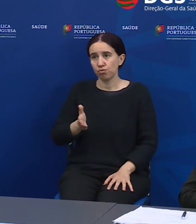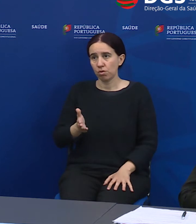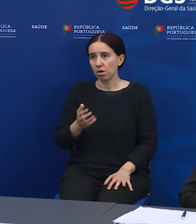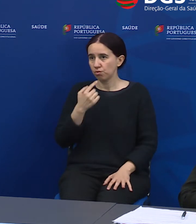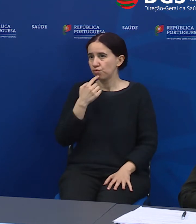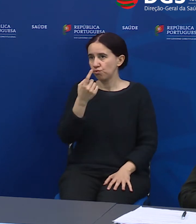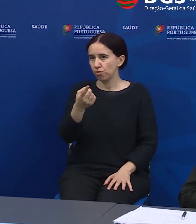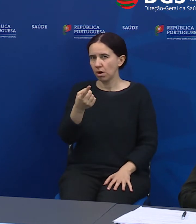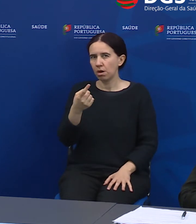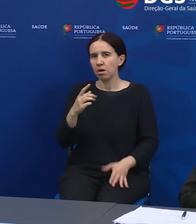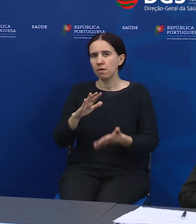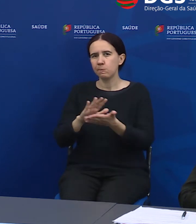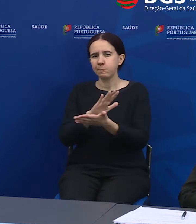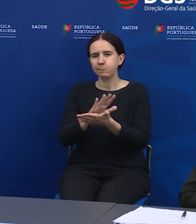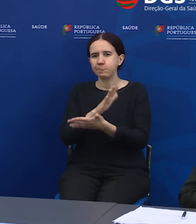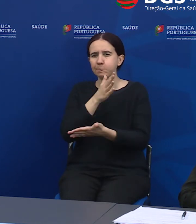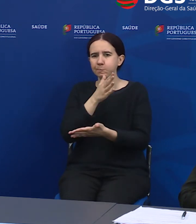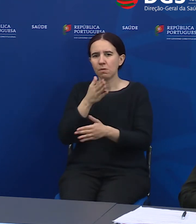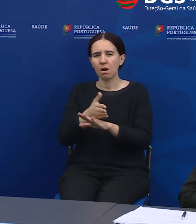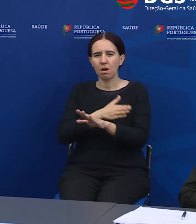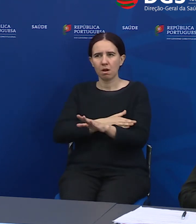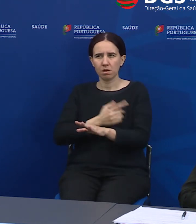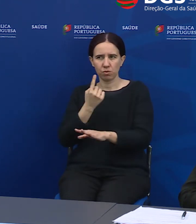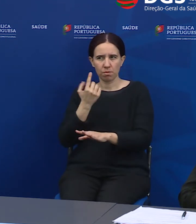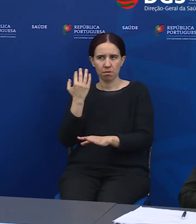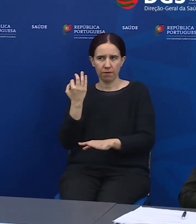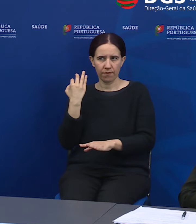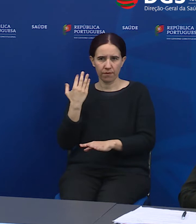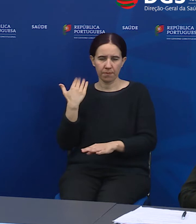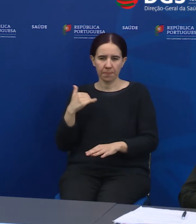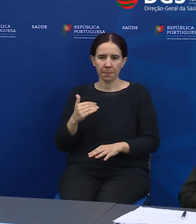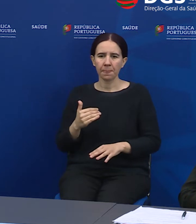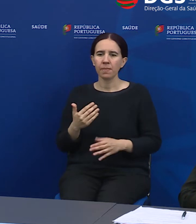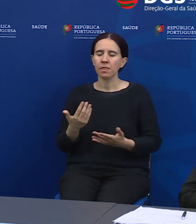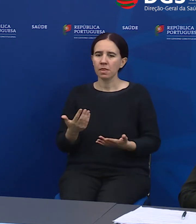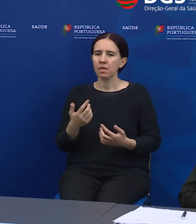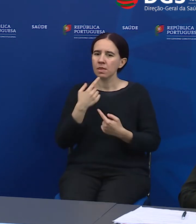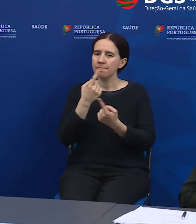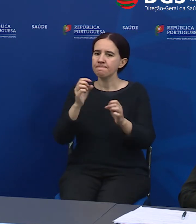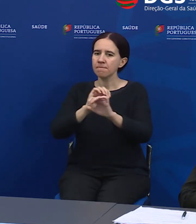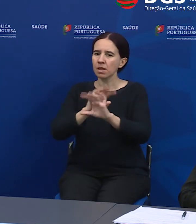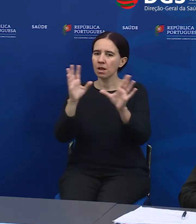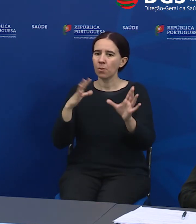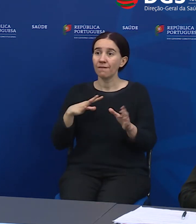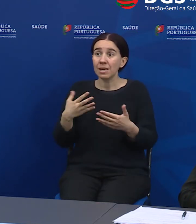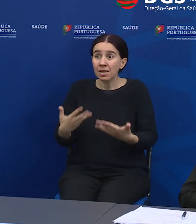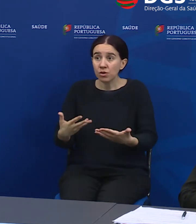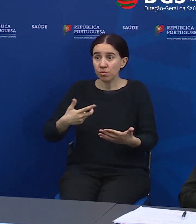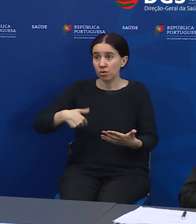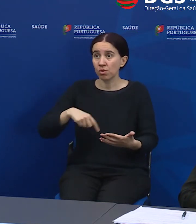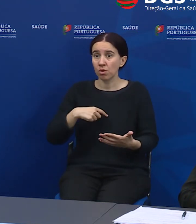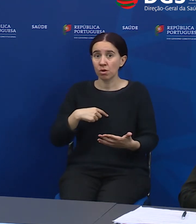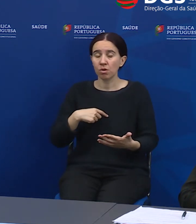referi isto numa conferência de imprensa anterior quero deixar claro que nós neste momento